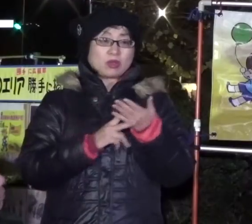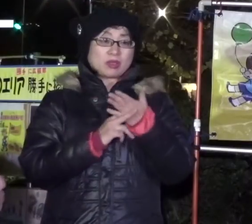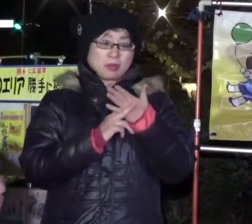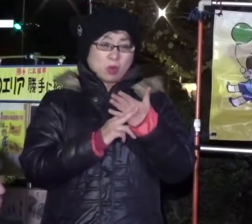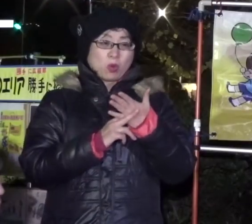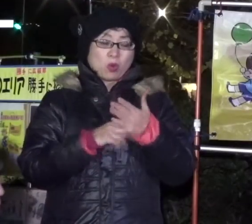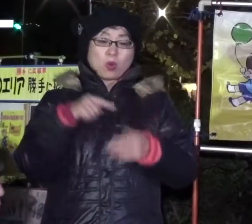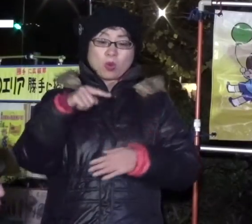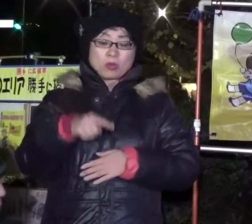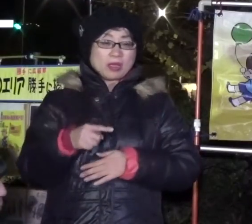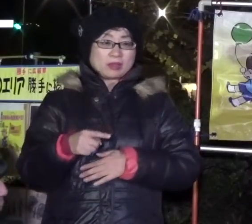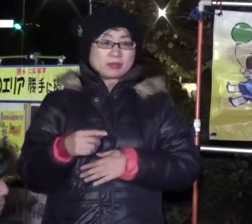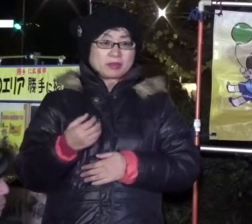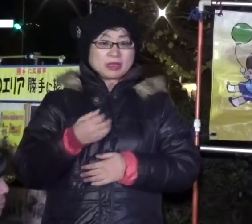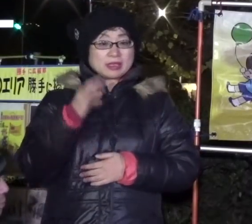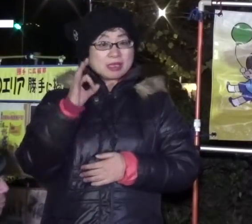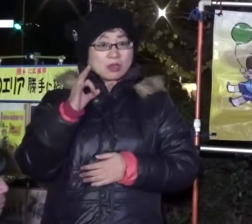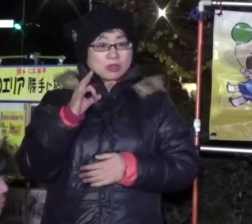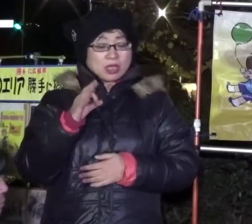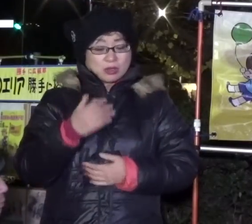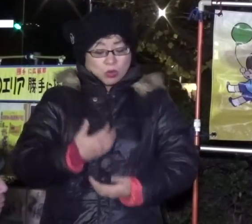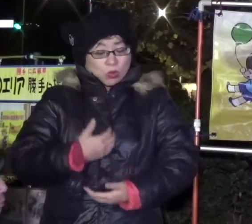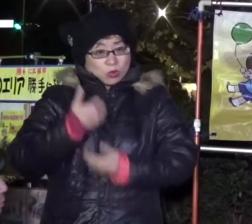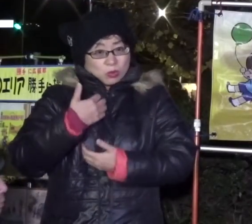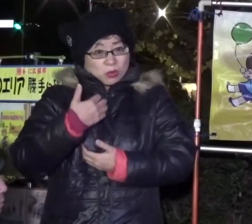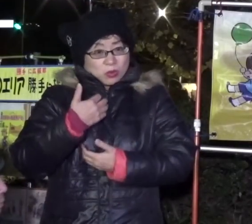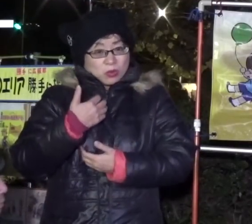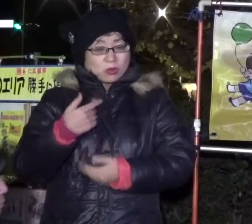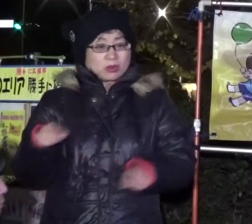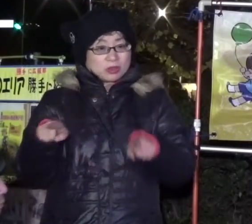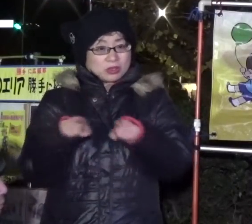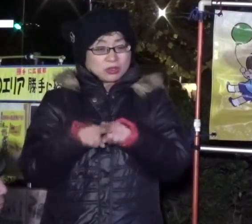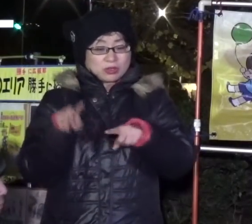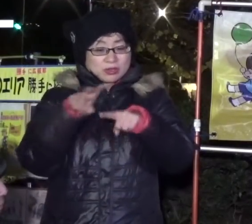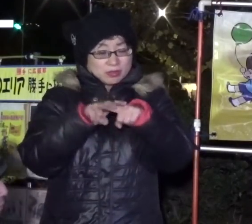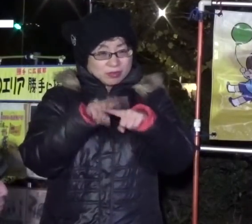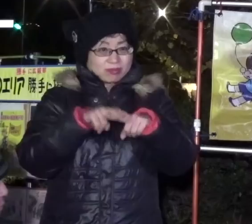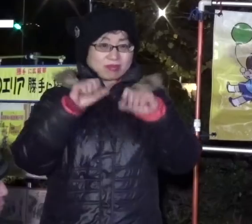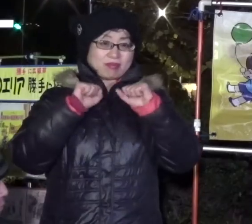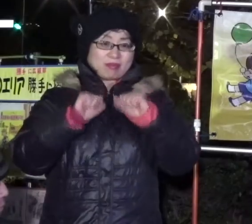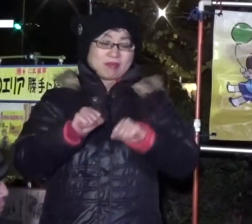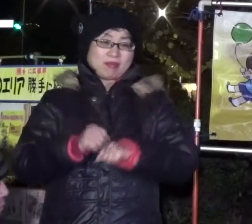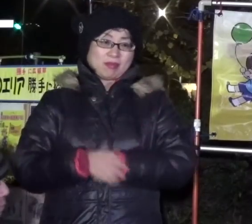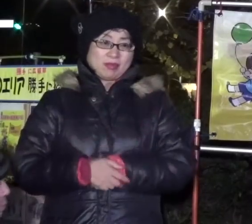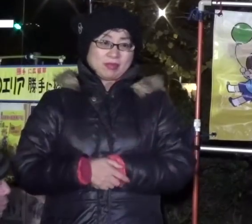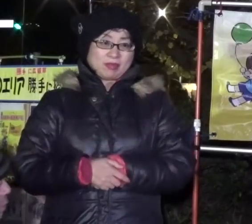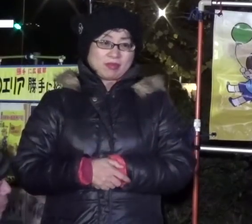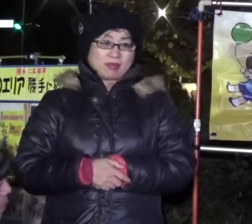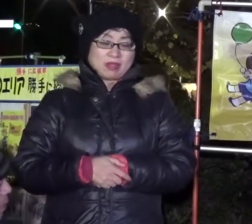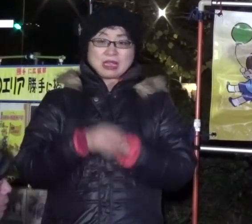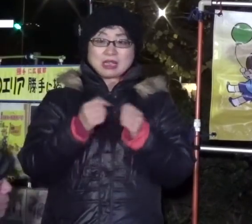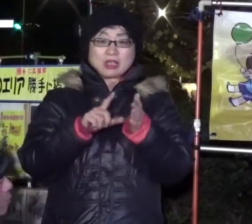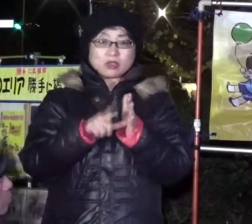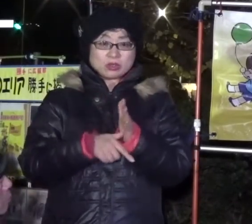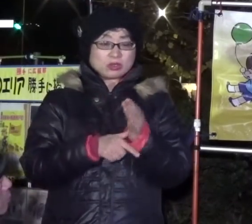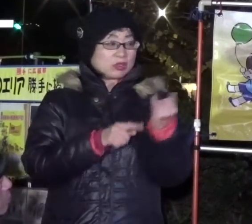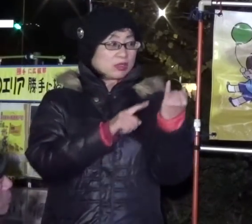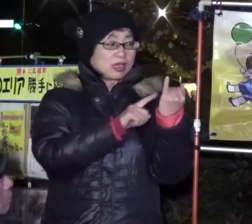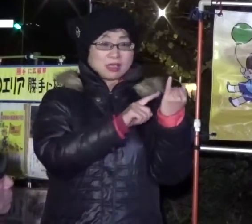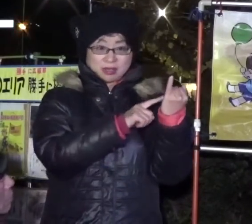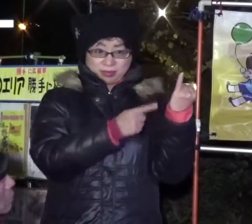の場に0歳児を連れて参加をしました。その時に飛鳥さん